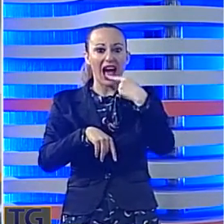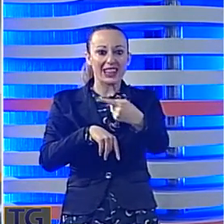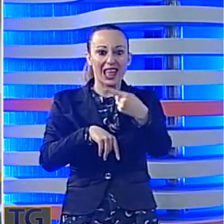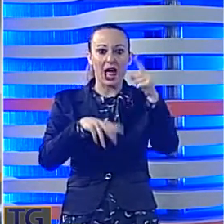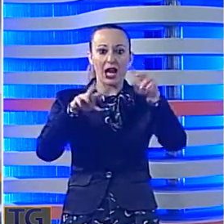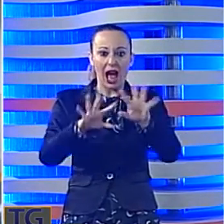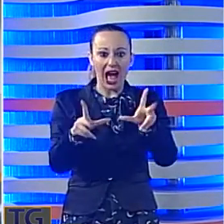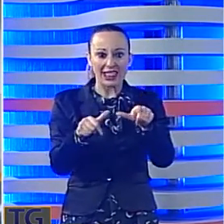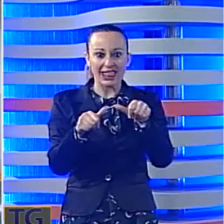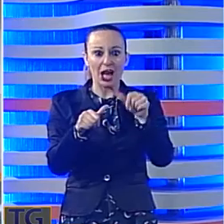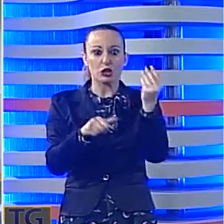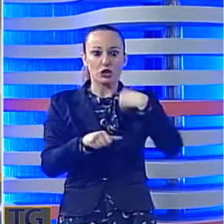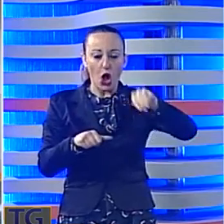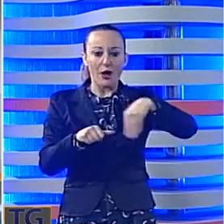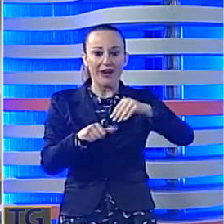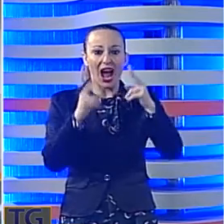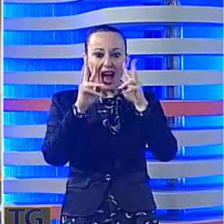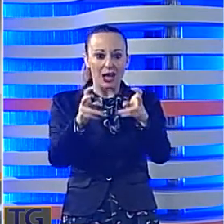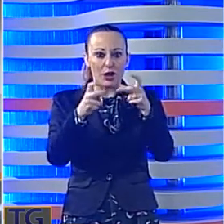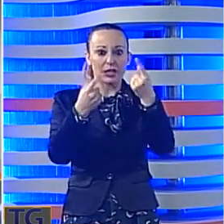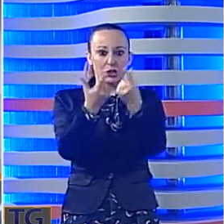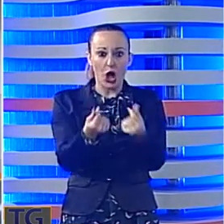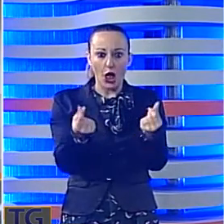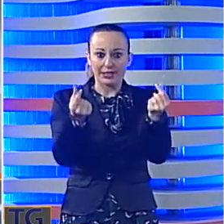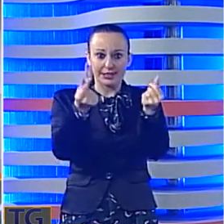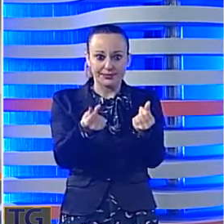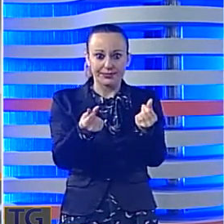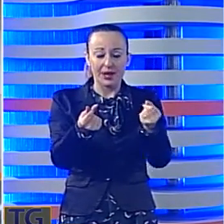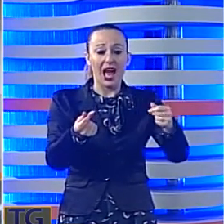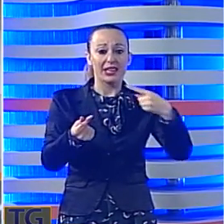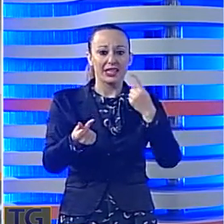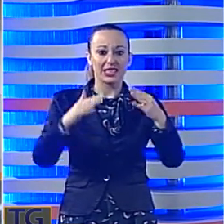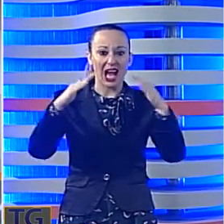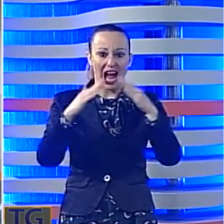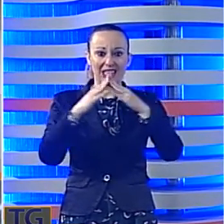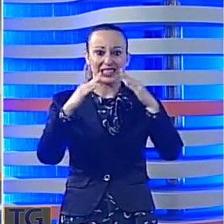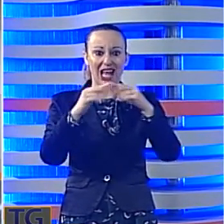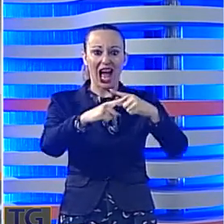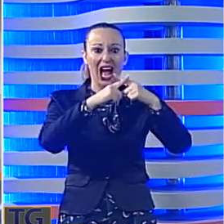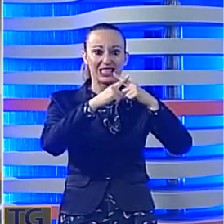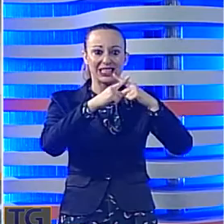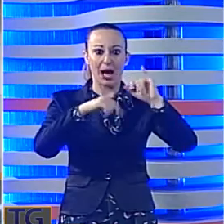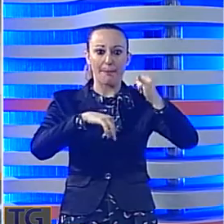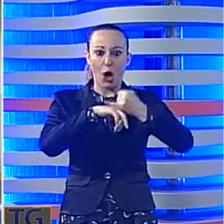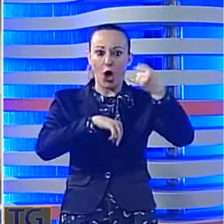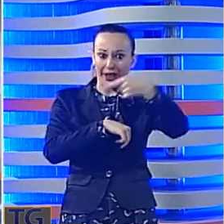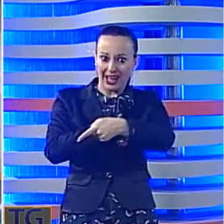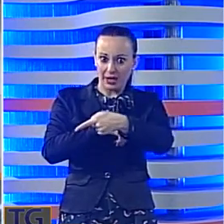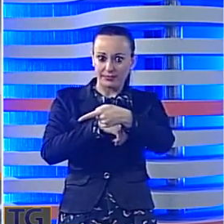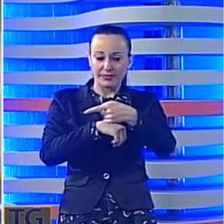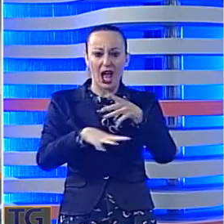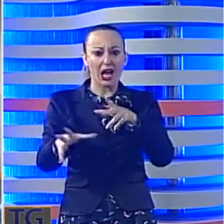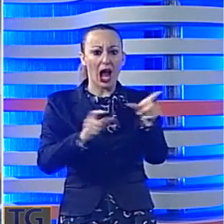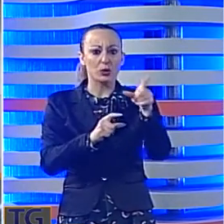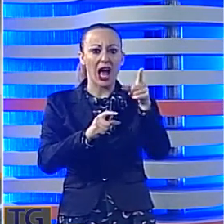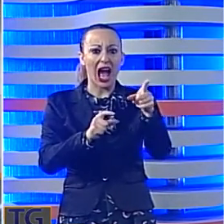ha detto ai ladri dove trovare i soldi all'interno della casa della donna.